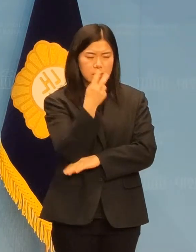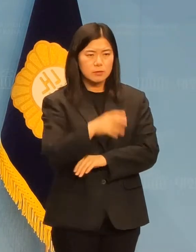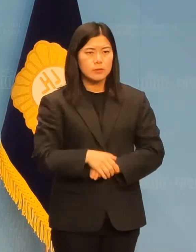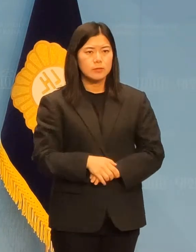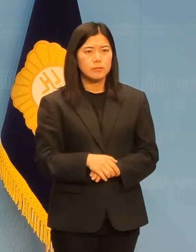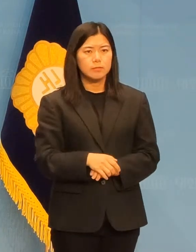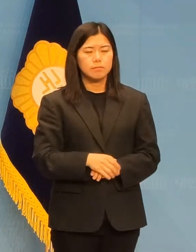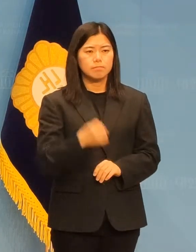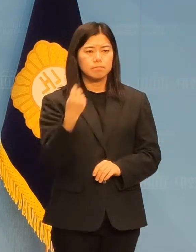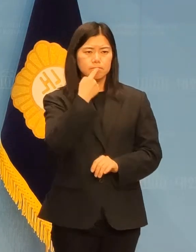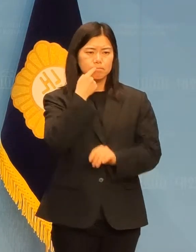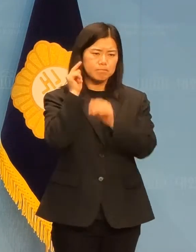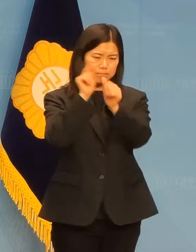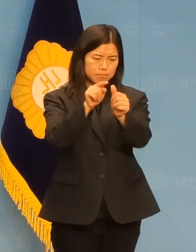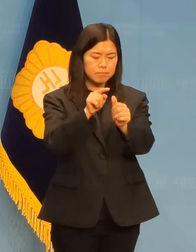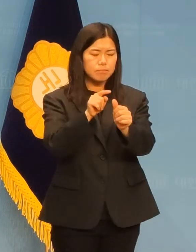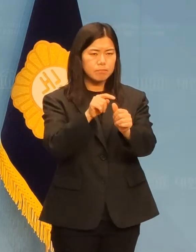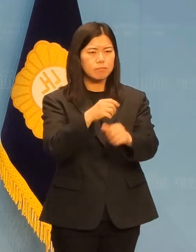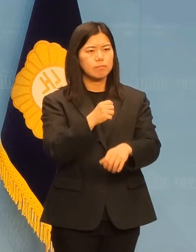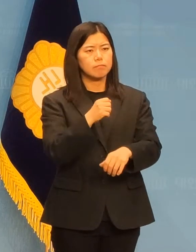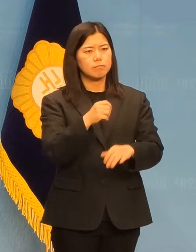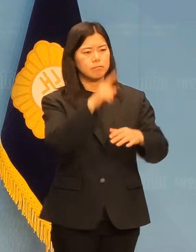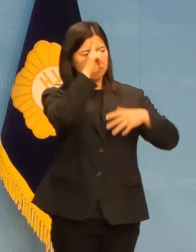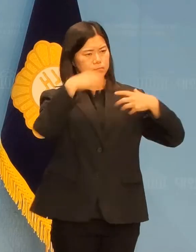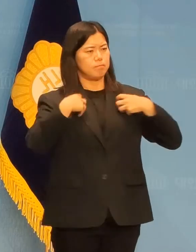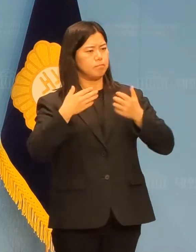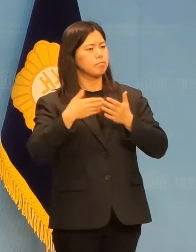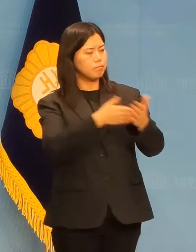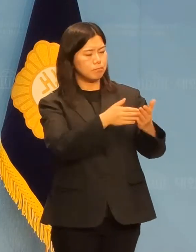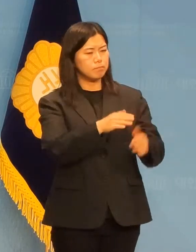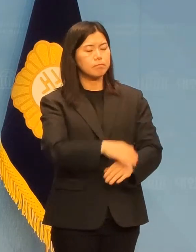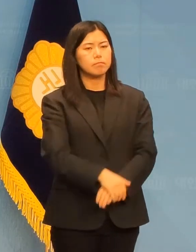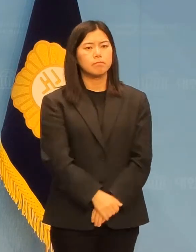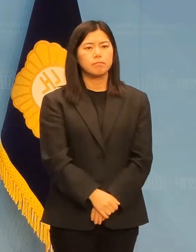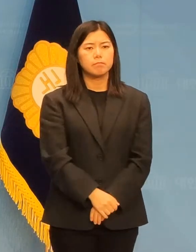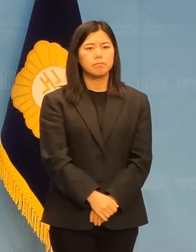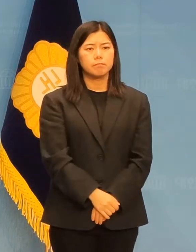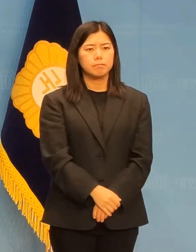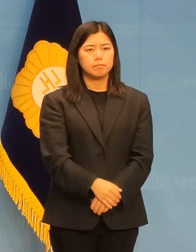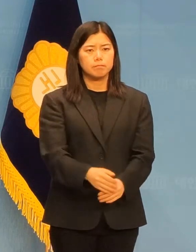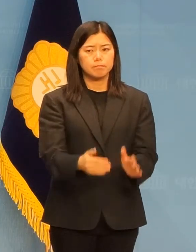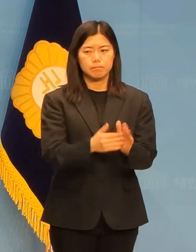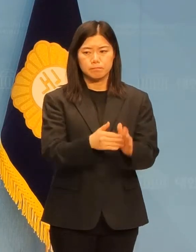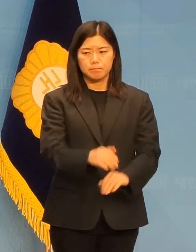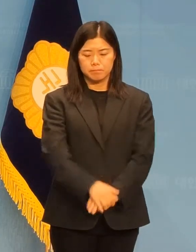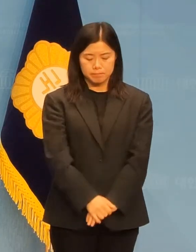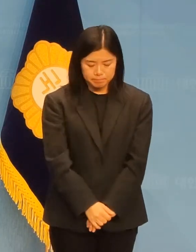조치를 취해 줄 것을 정부에게 강력히 촉구합니다. 이상입니다.